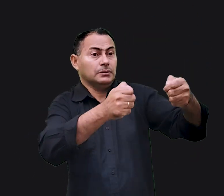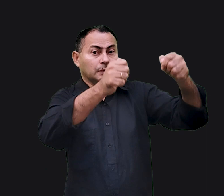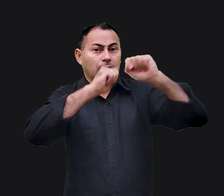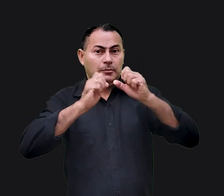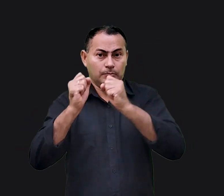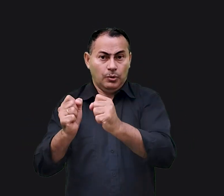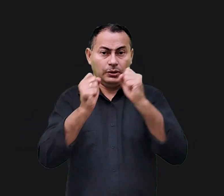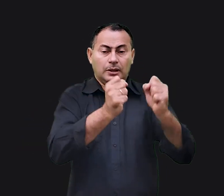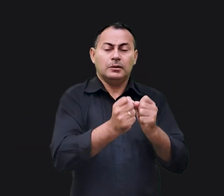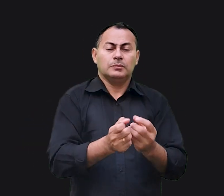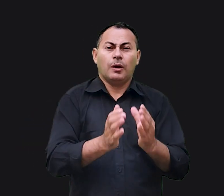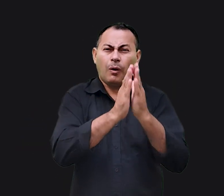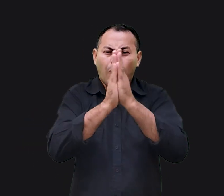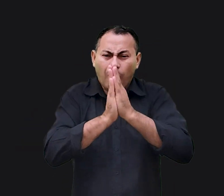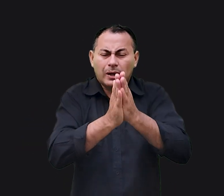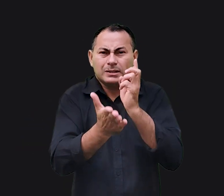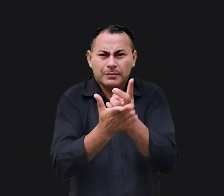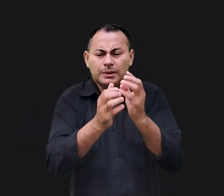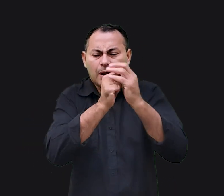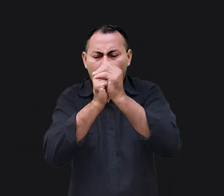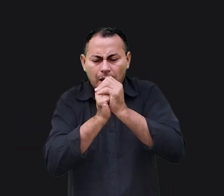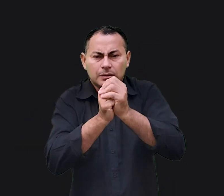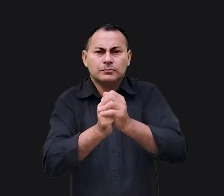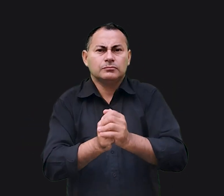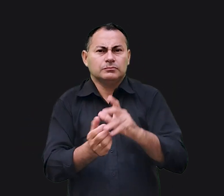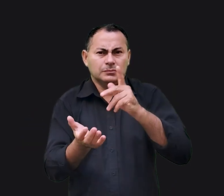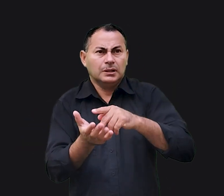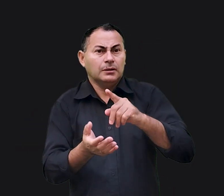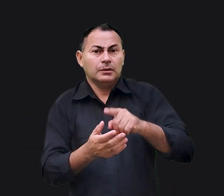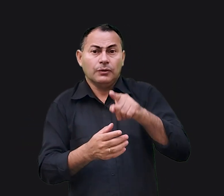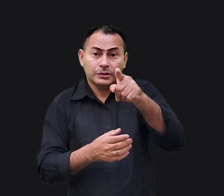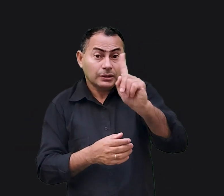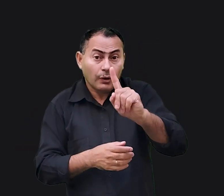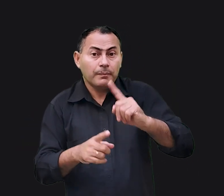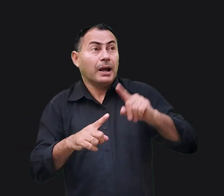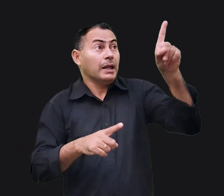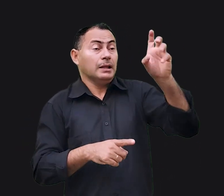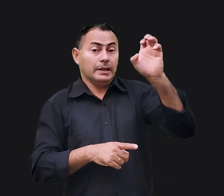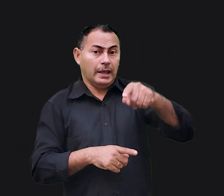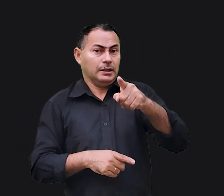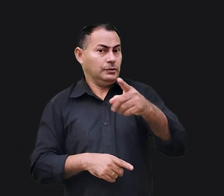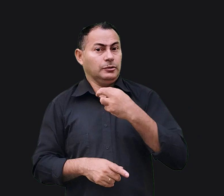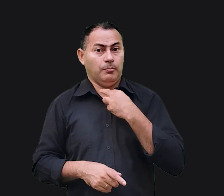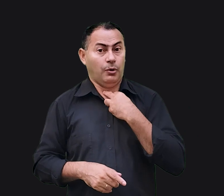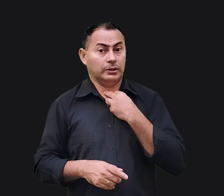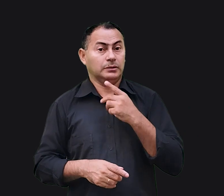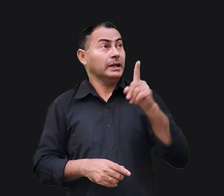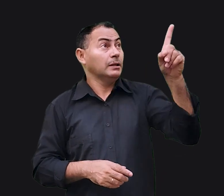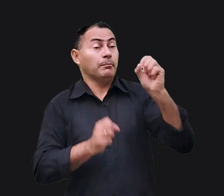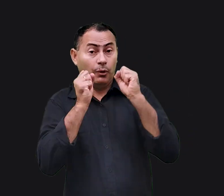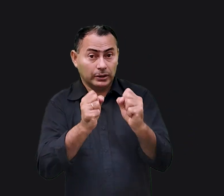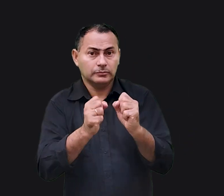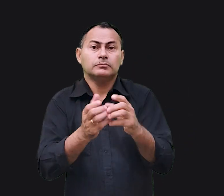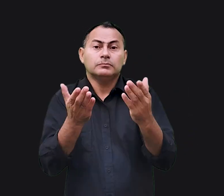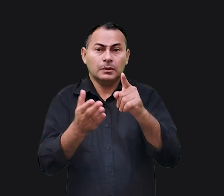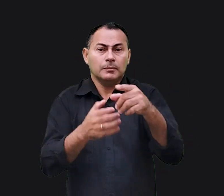Ore sempre. Se é verdade que você não é, mas Ele é, que você não pode, mas Ele pode, então você deve